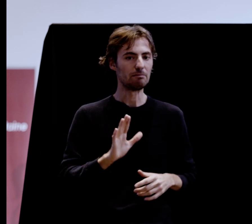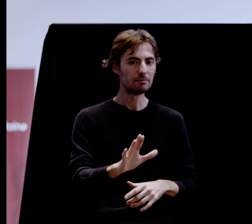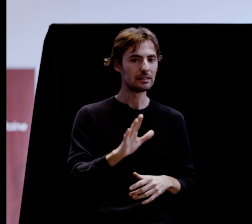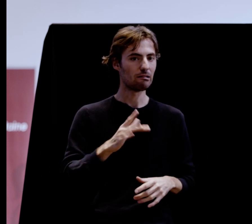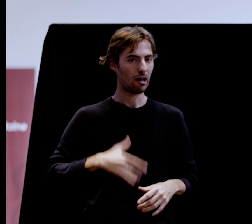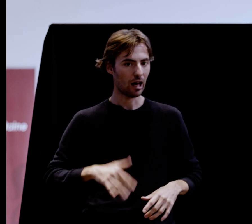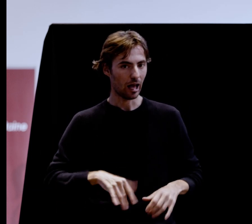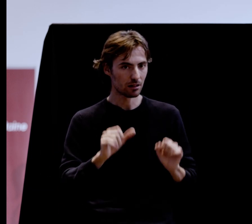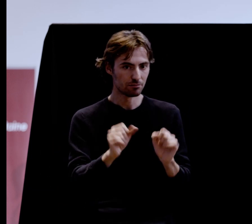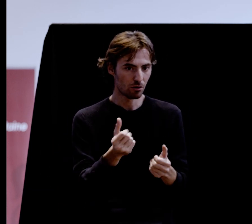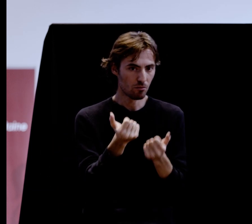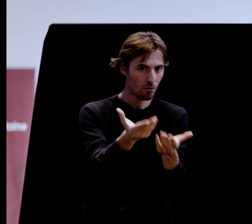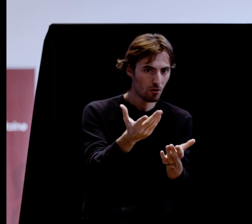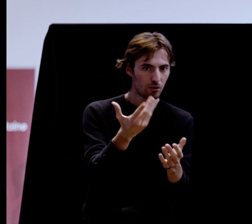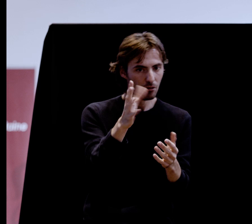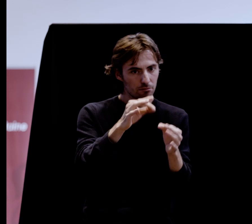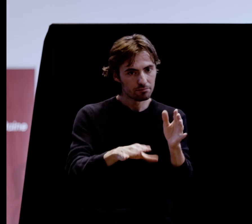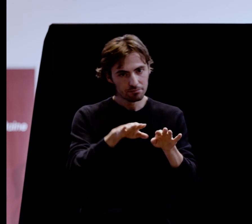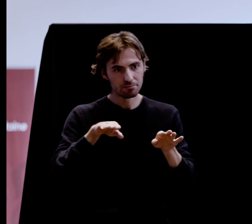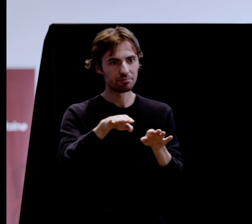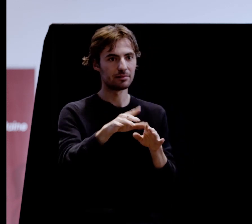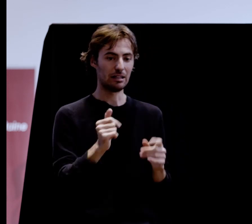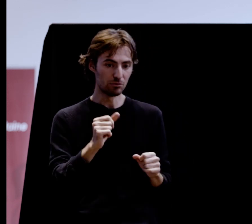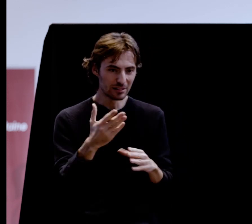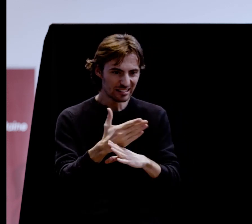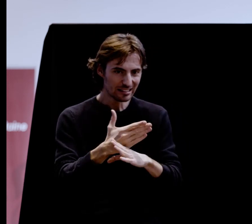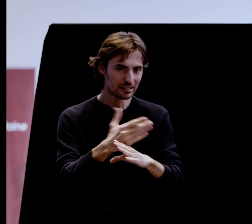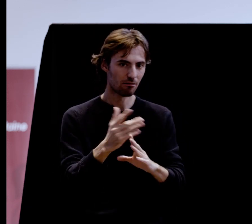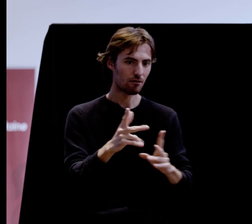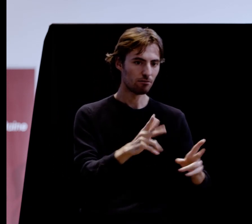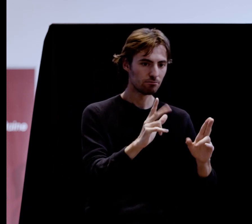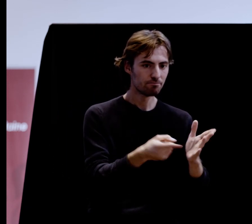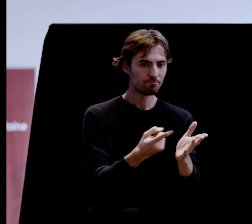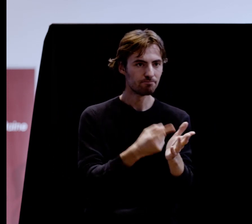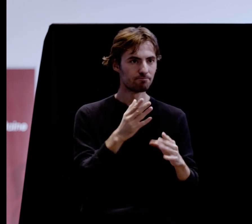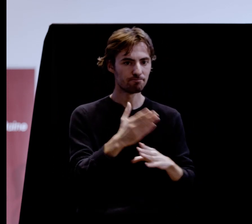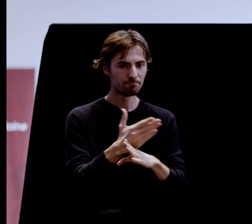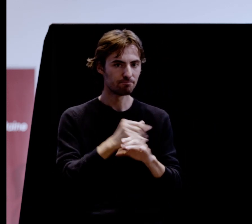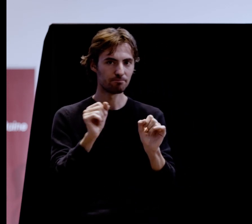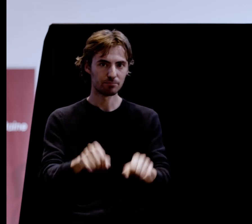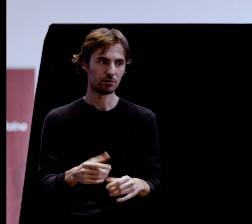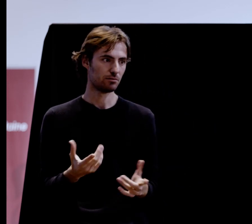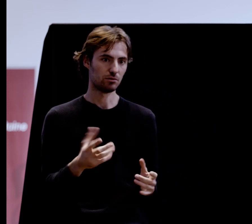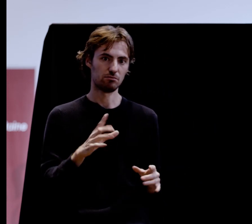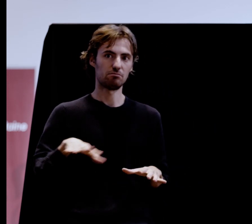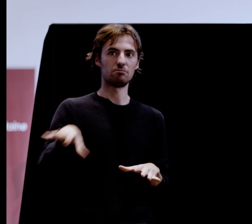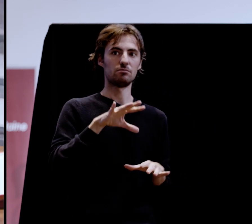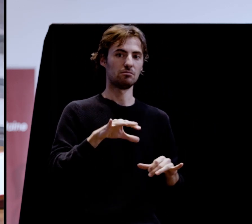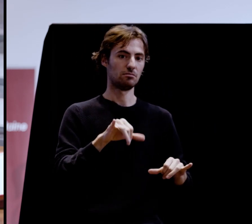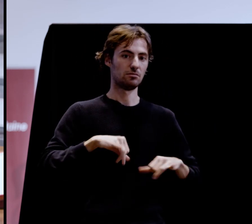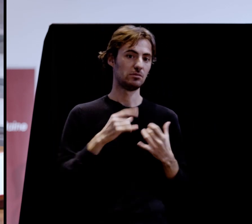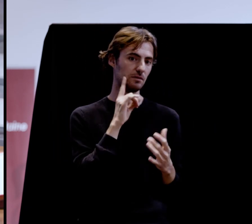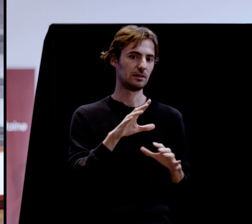exemple. Il y a plein de choses à faire, et il y a des sessions de préparation de plus en plus qui existent pour toutes les jeunes filles, pour